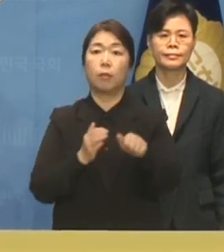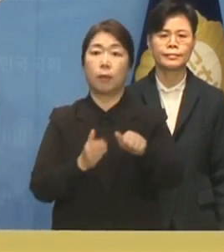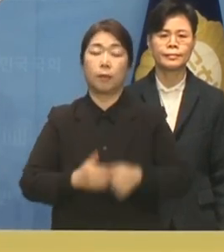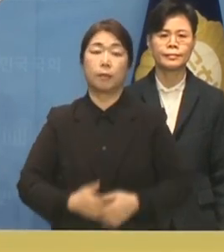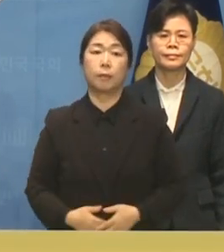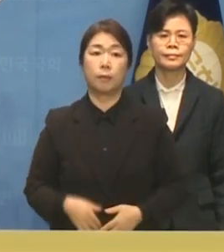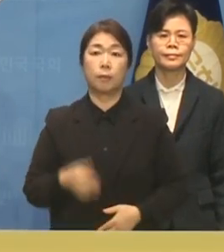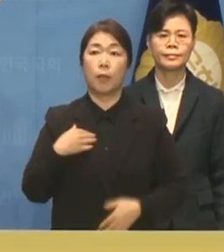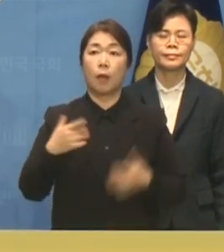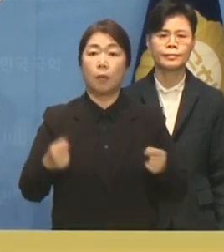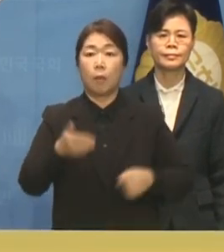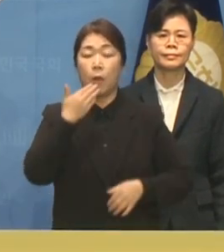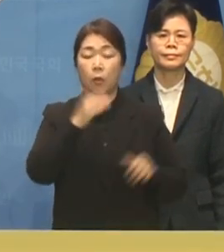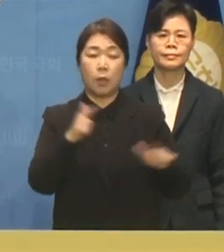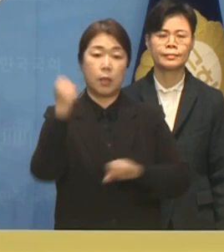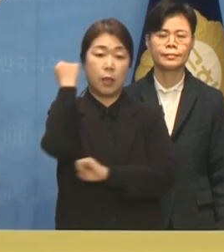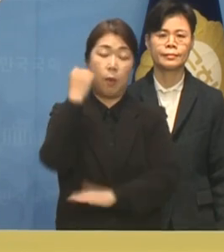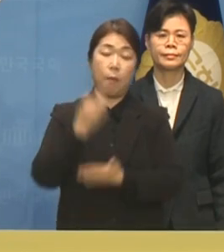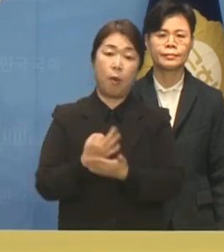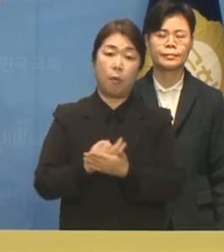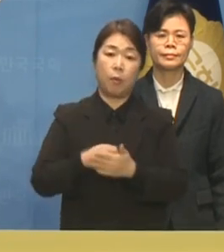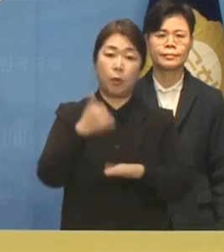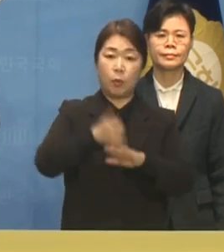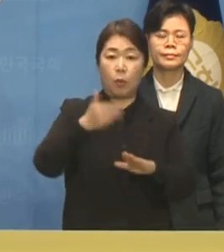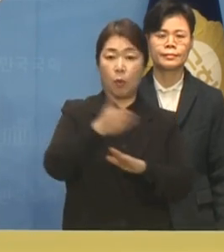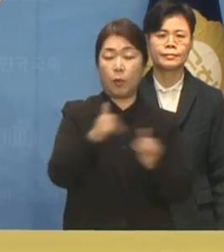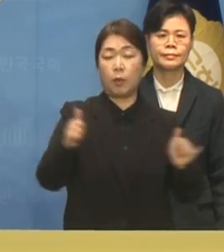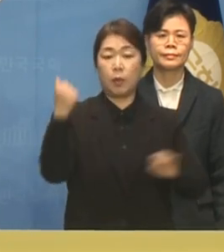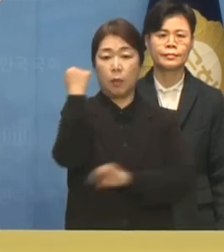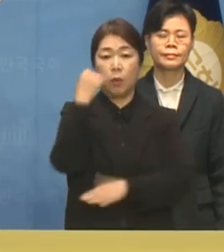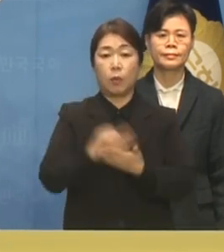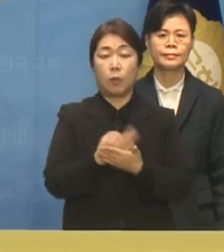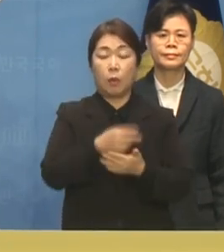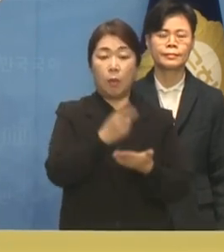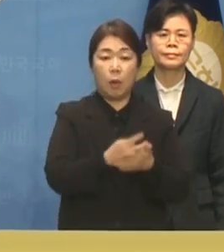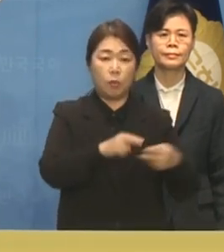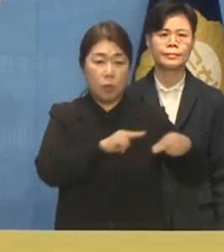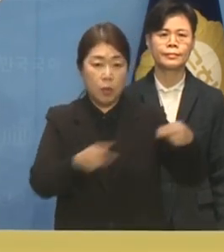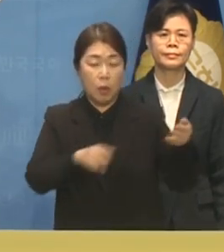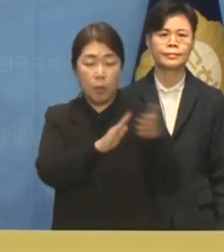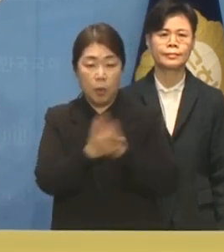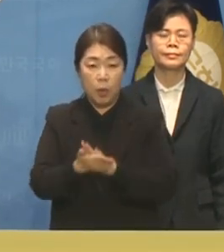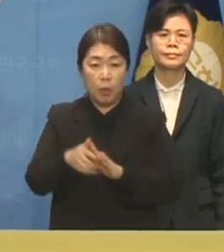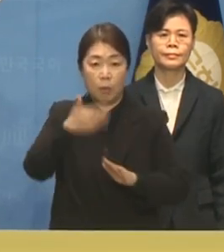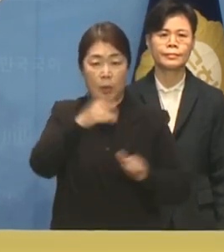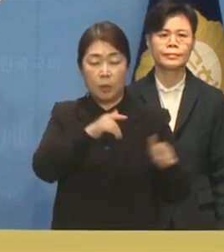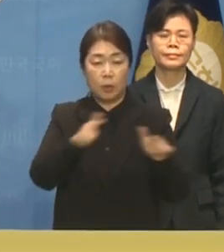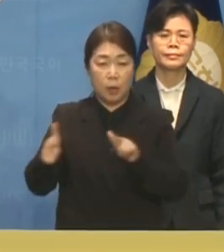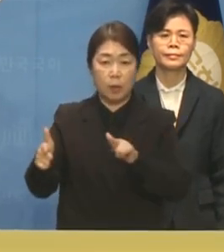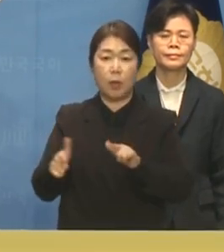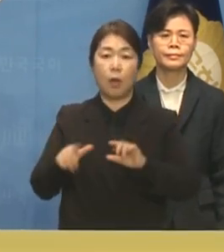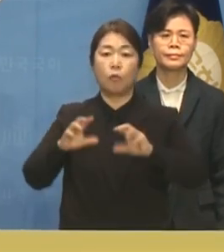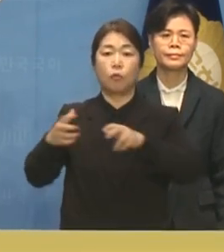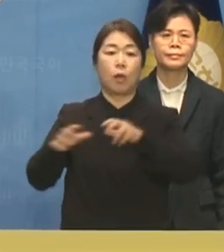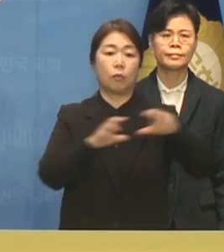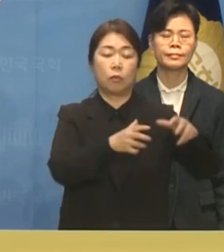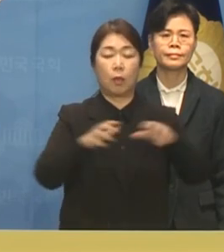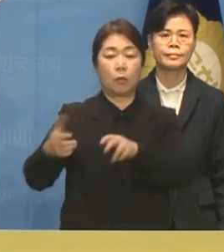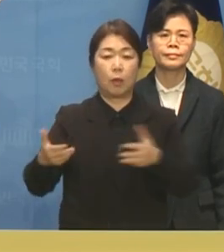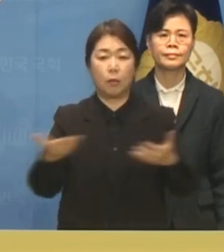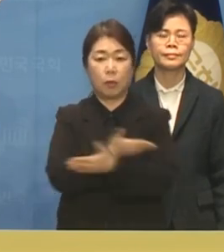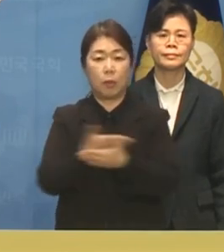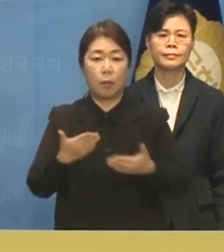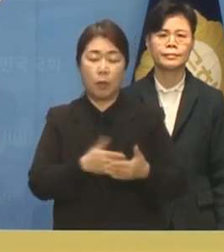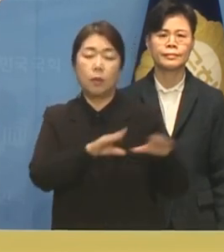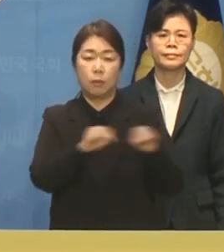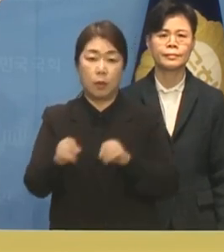역시 먹거리 기본법과 농업인 기본소득법, 또 유전자 변형 생물체 간의 생물체의 국가 간 이동에 관한 법률